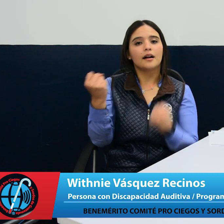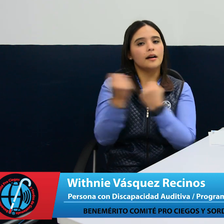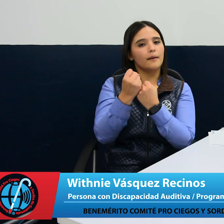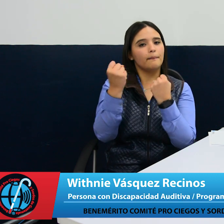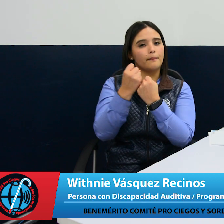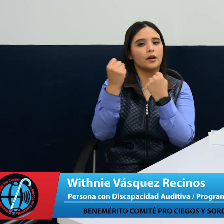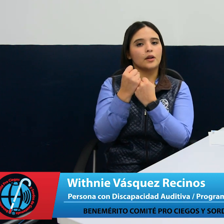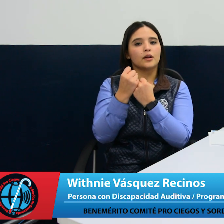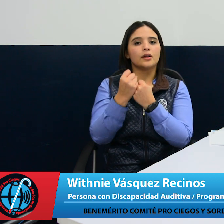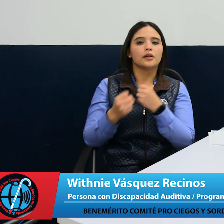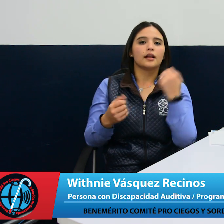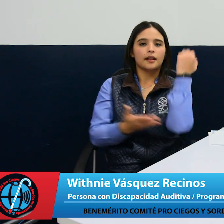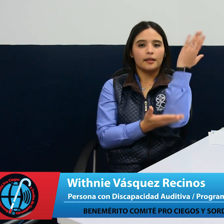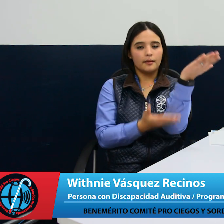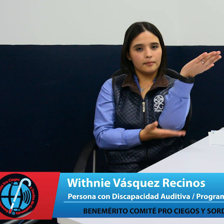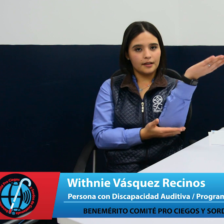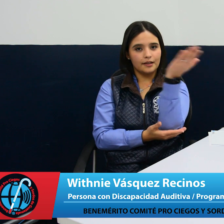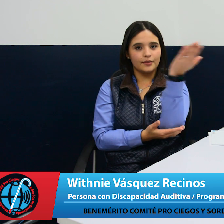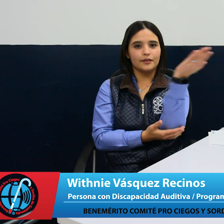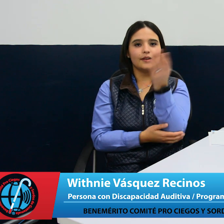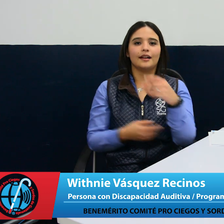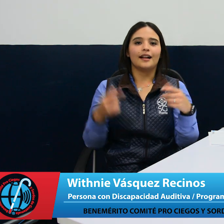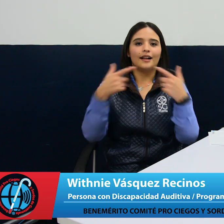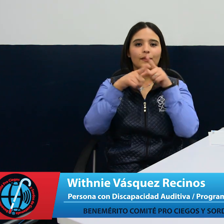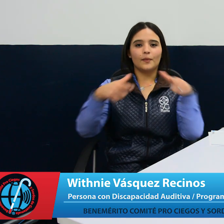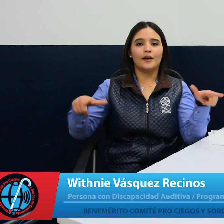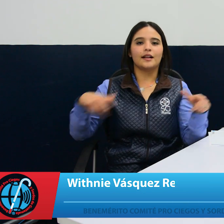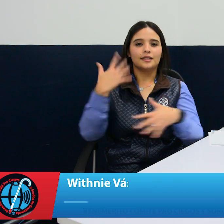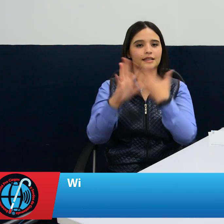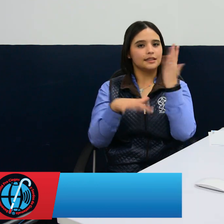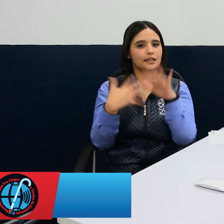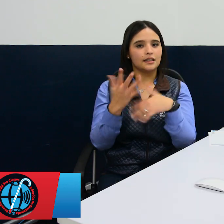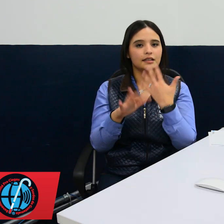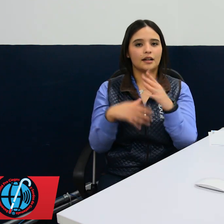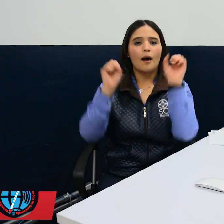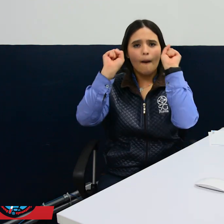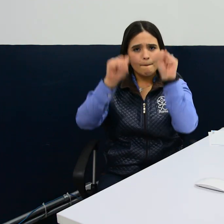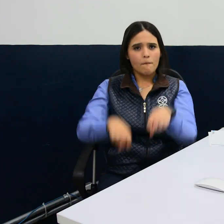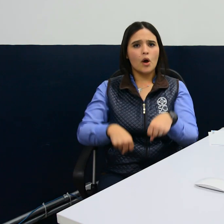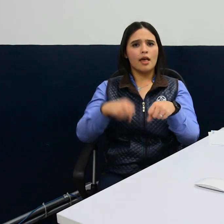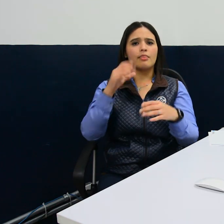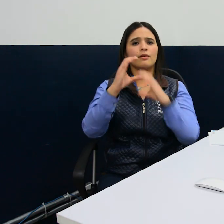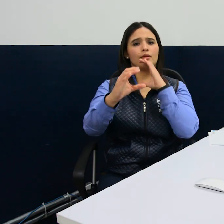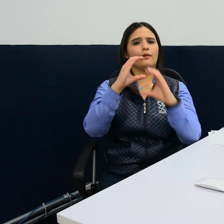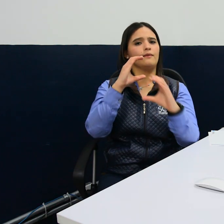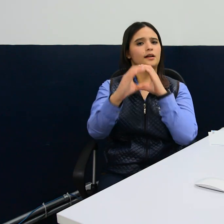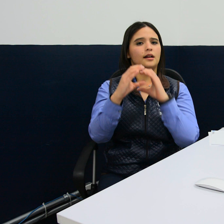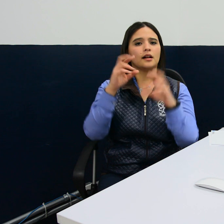y da apoyo con capacitaciones y con cursos de lengua de señas para que puedan comunicarse con